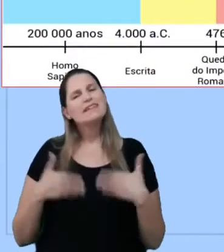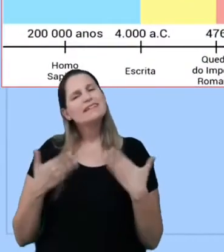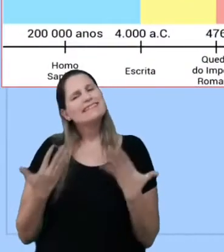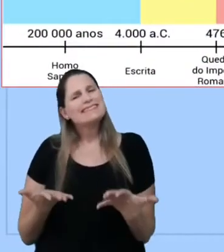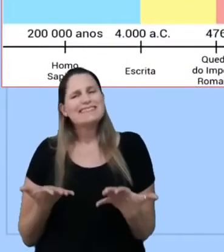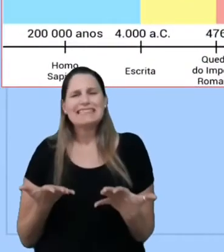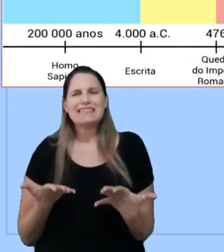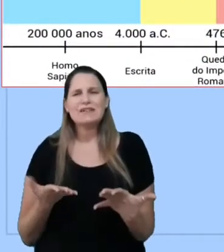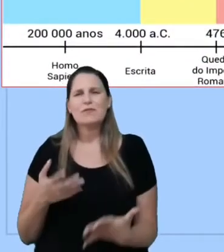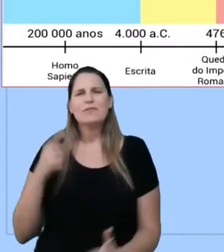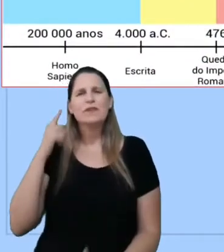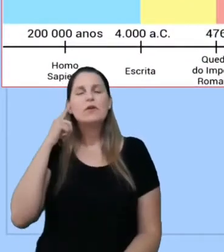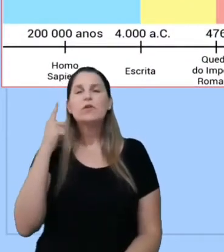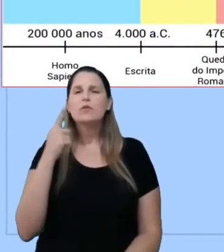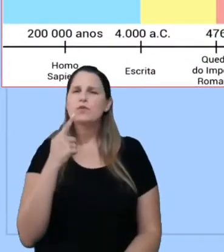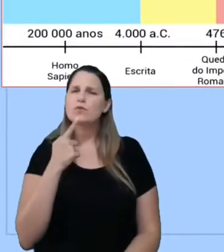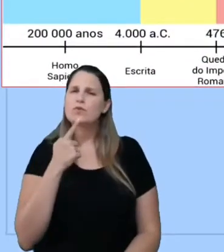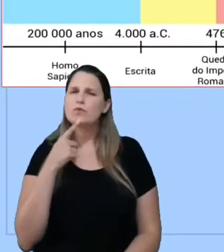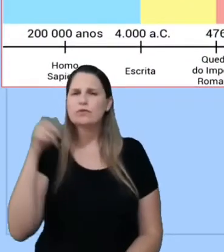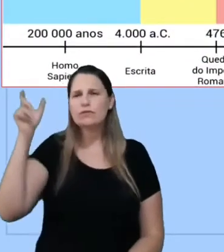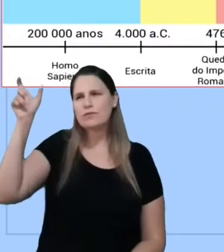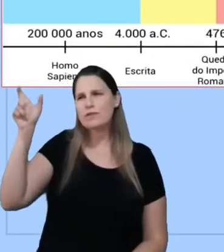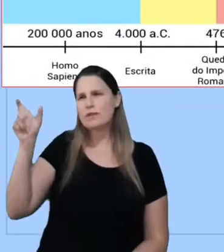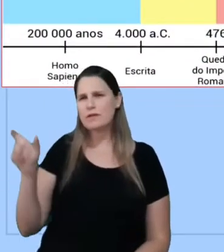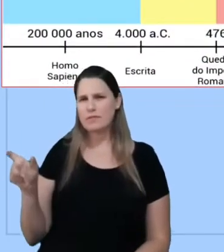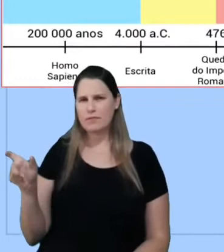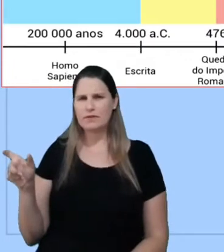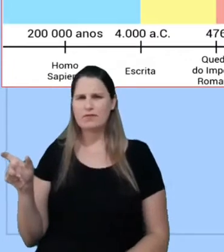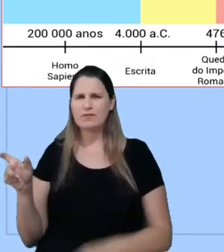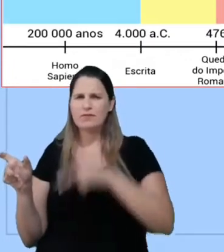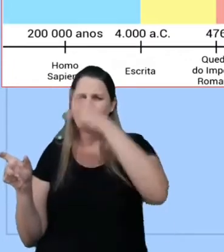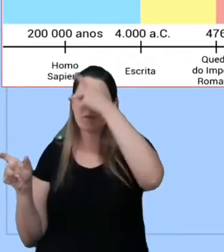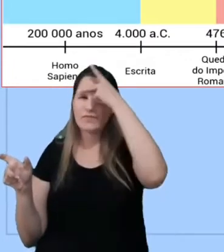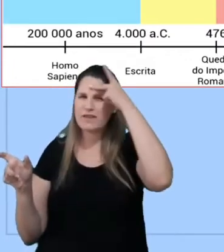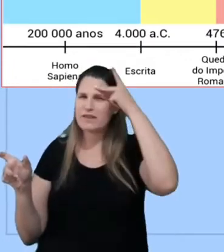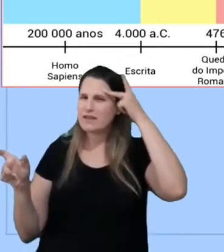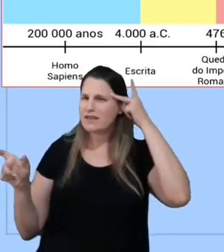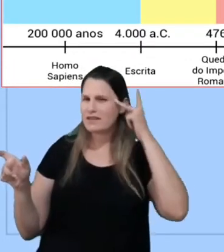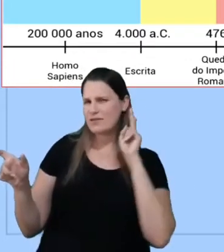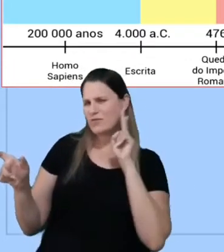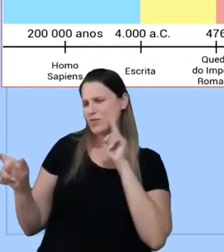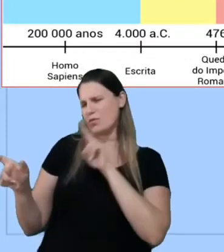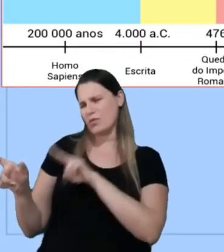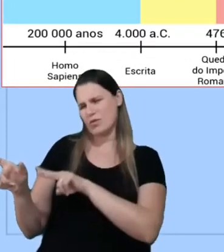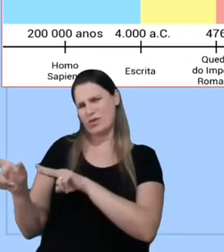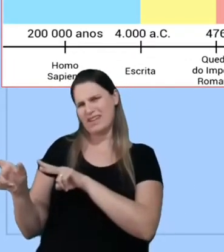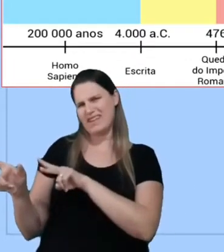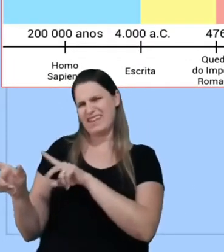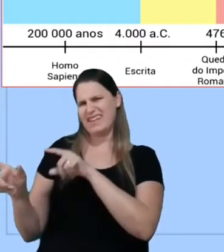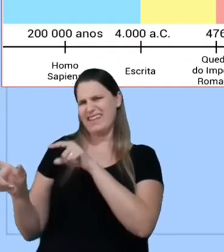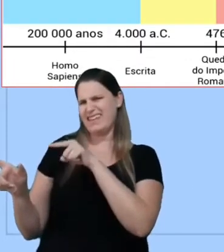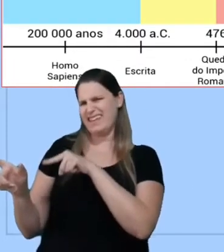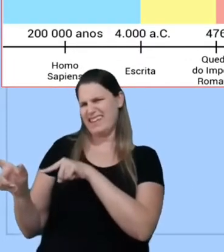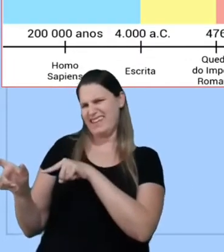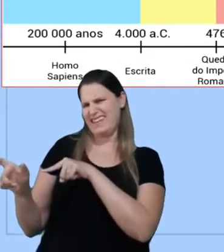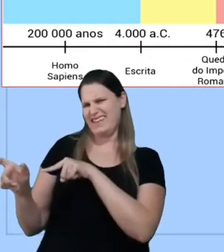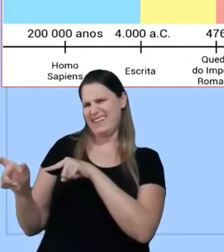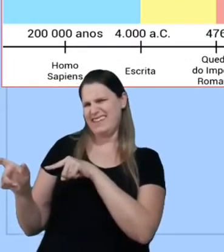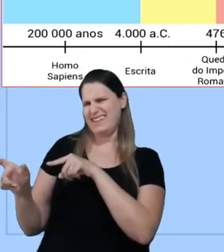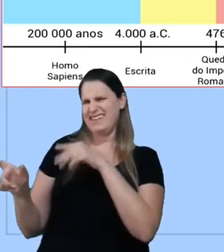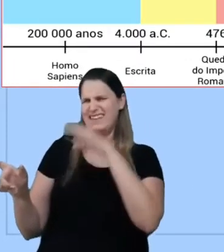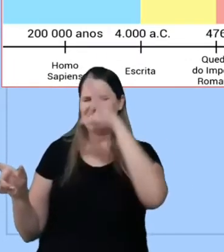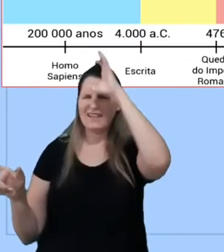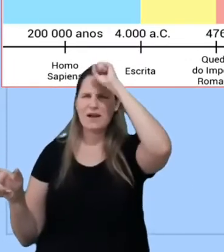Também apareceu uma outra pessoa que ajudou nesse sentido. Porque as pessoas olhavam